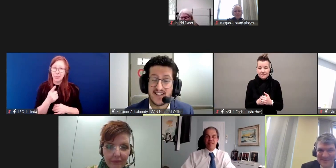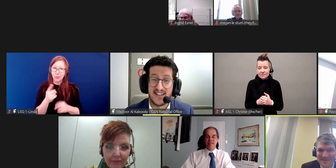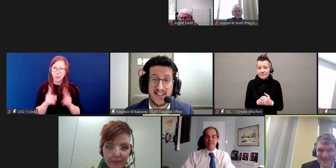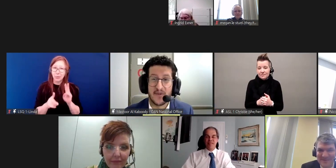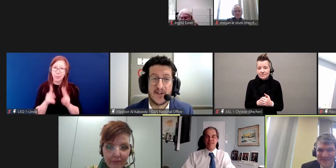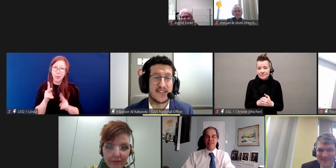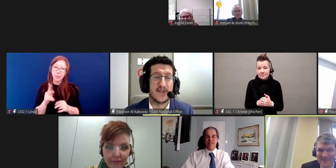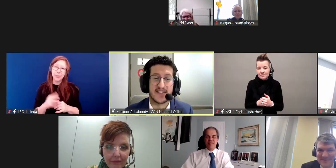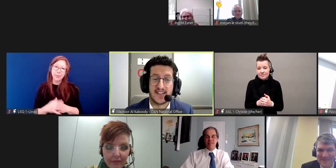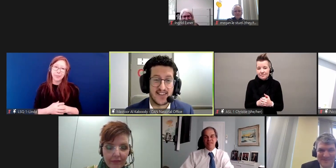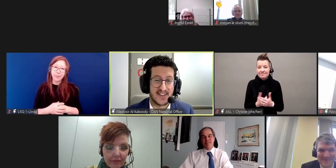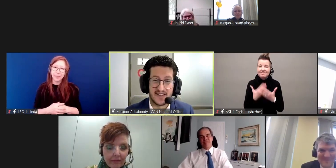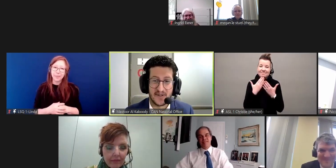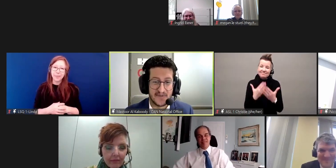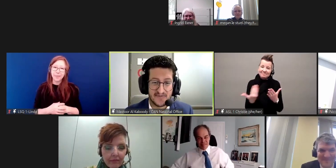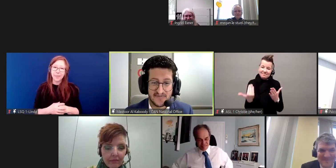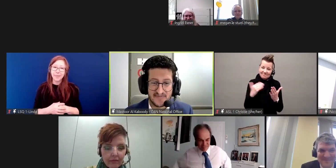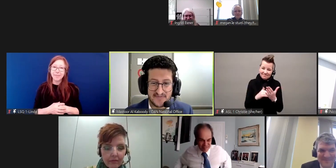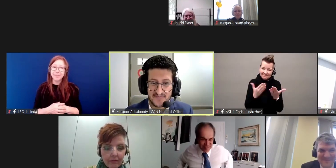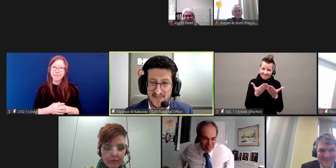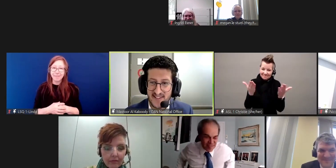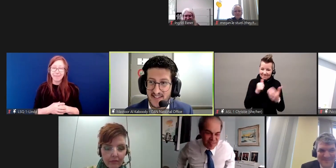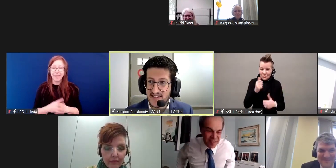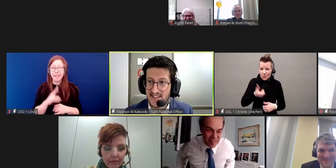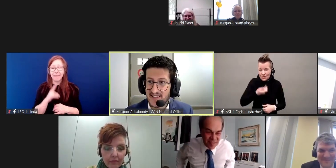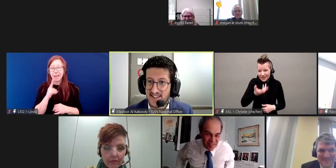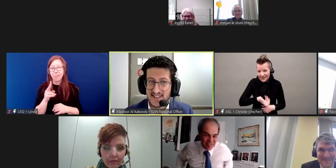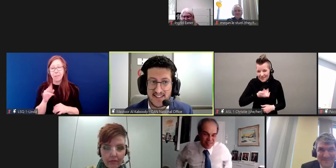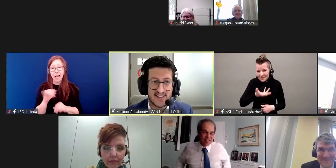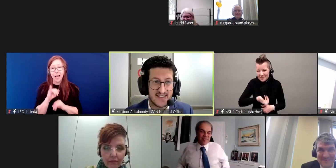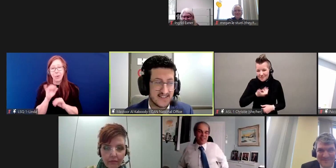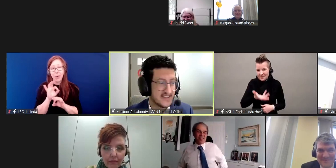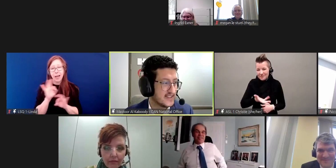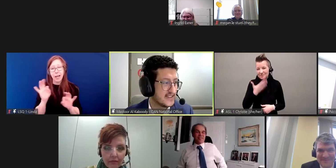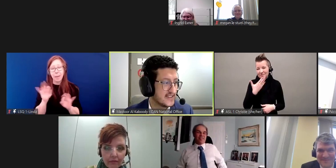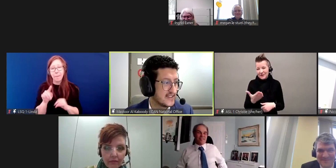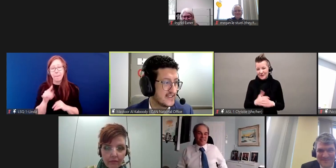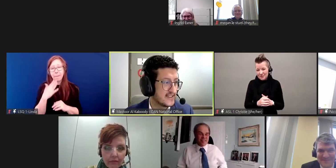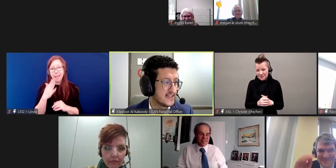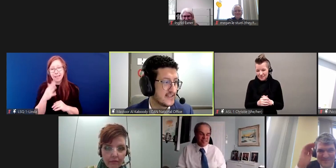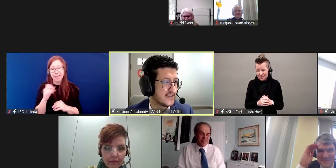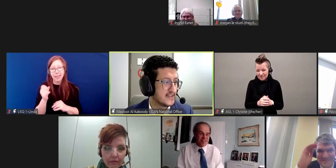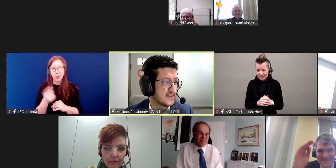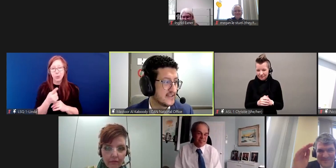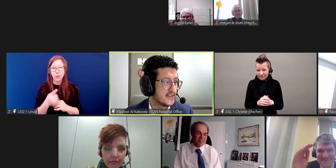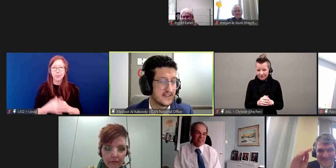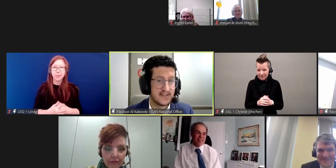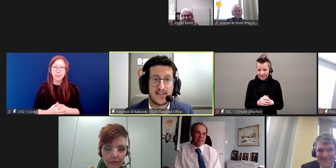panelists. It was amazing. Thank you. Oui, c'était formidable. Merci à tous.